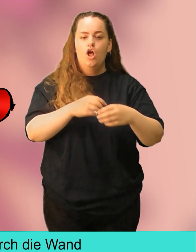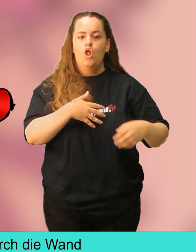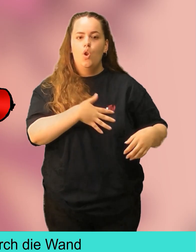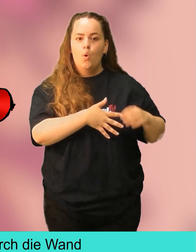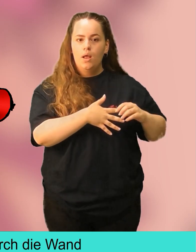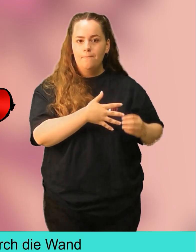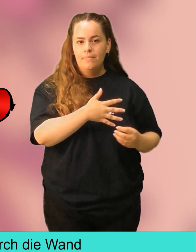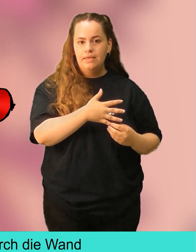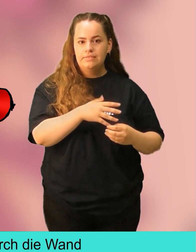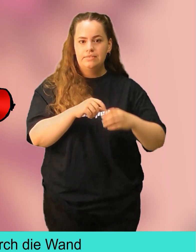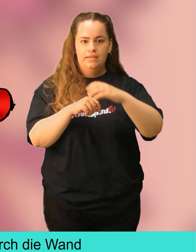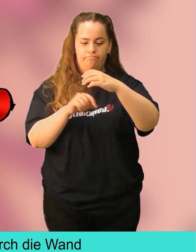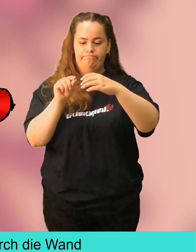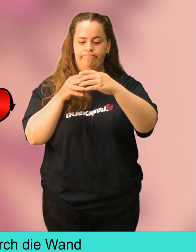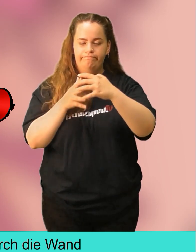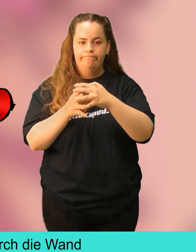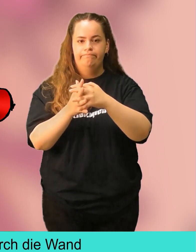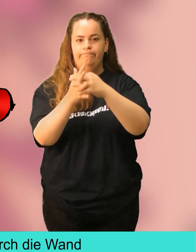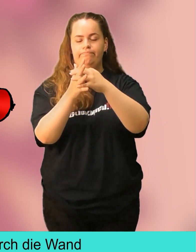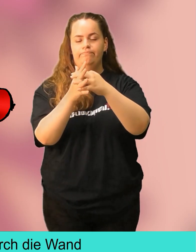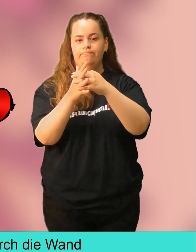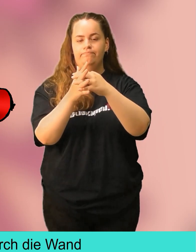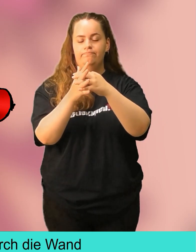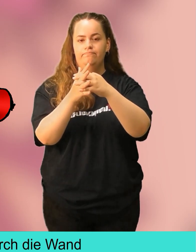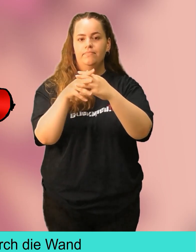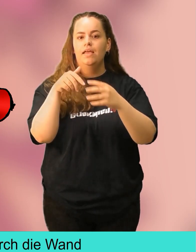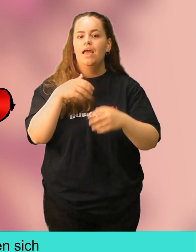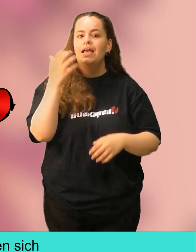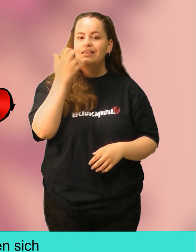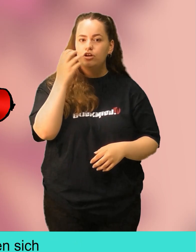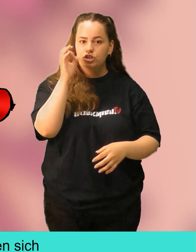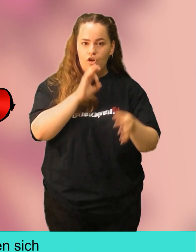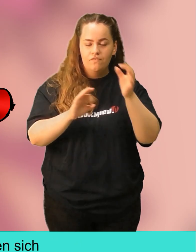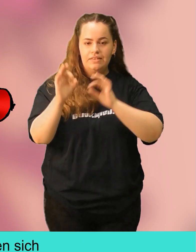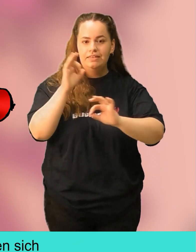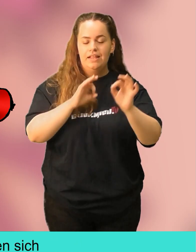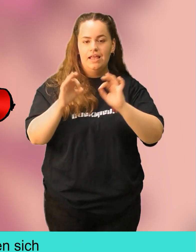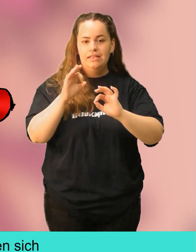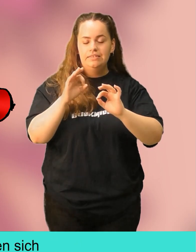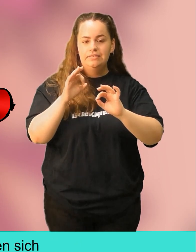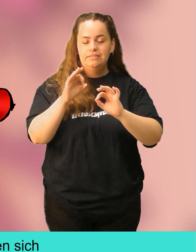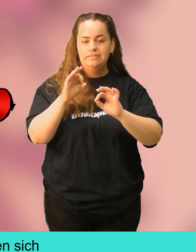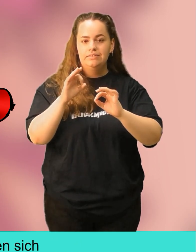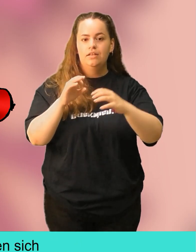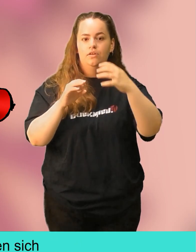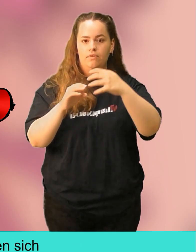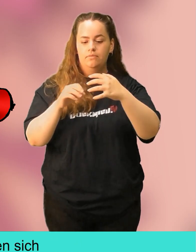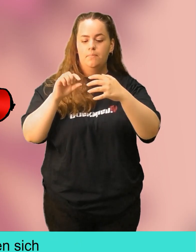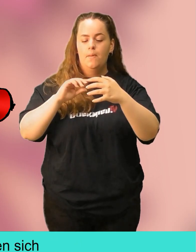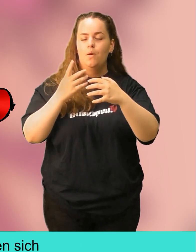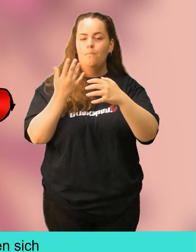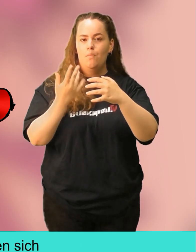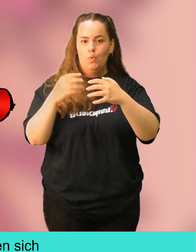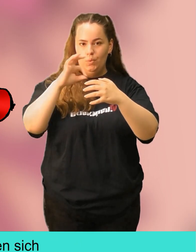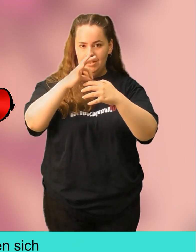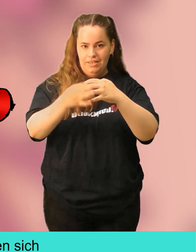klein, dass sie durch die Wand der Lungenbläschen wandern können. Die Sauerstoffteilchen bewegen sich